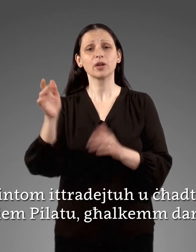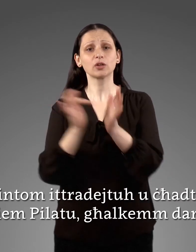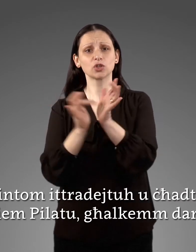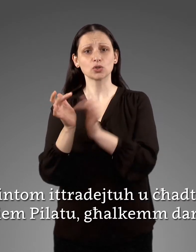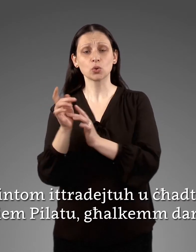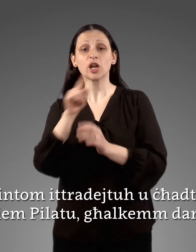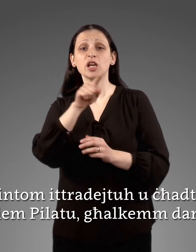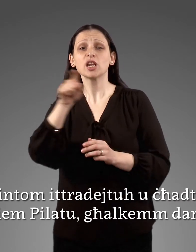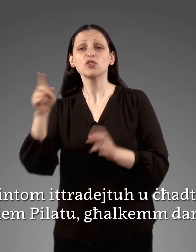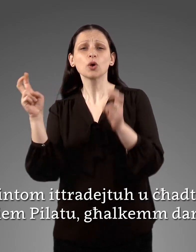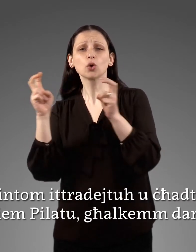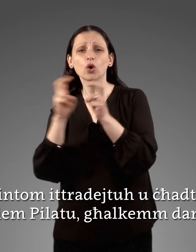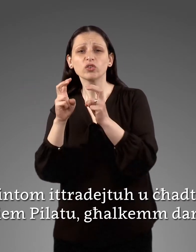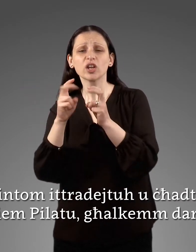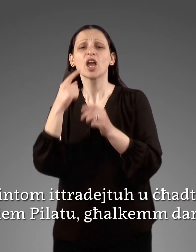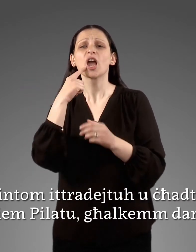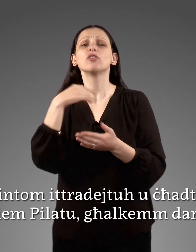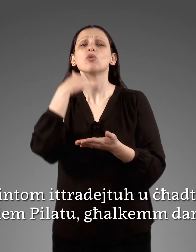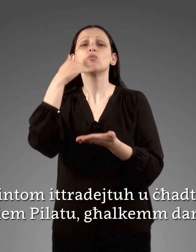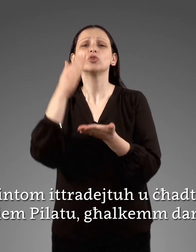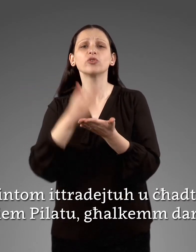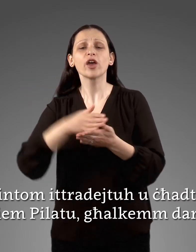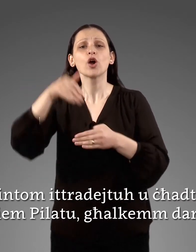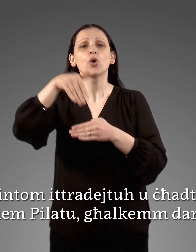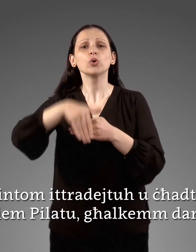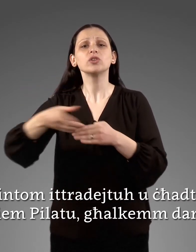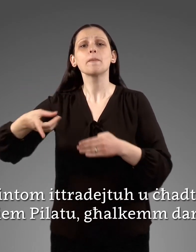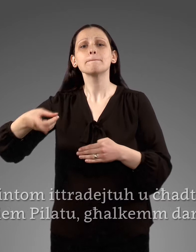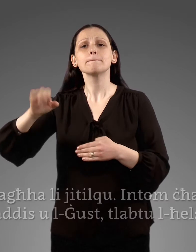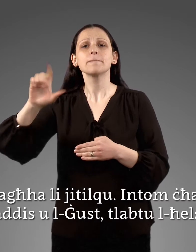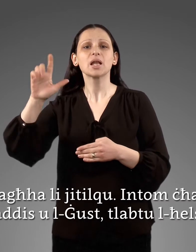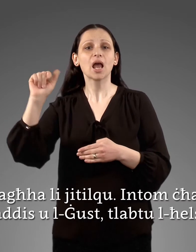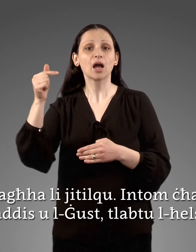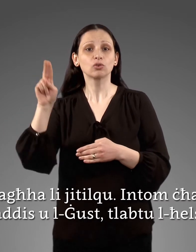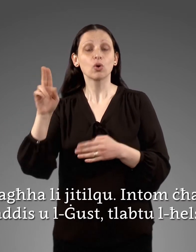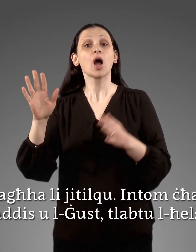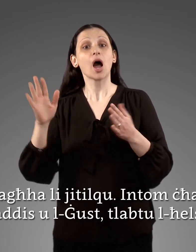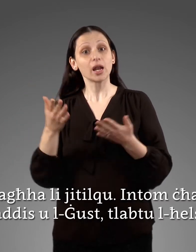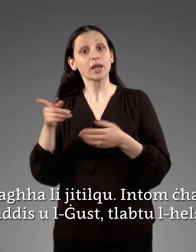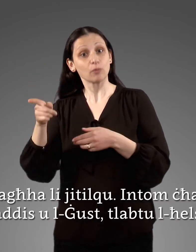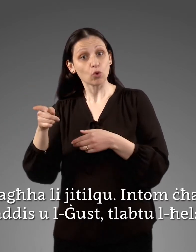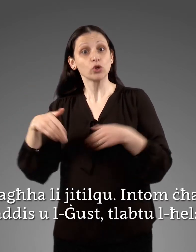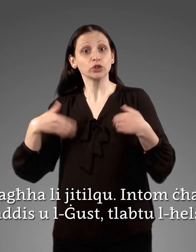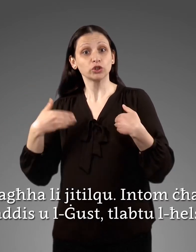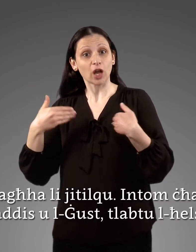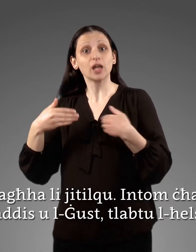اتراديتوخ وشهاتوخ قدين بلاتو قال كم دان كين أتخليت القو انتم